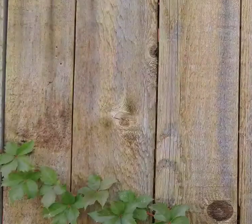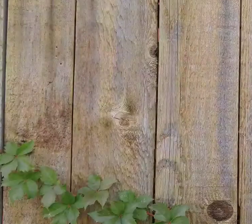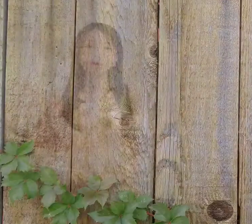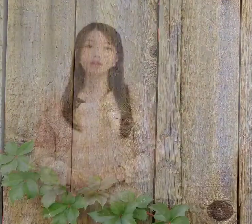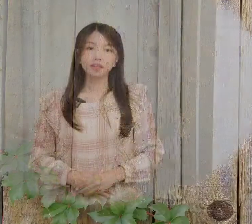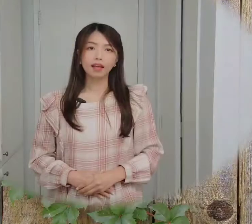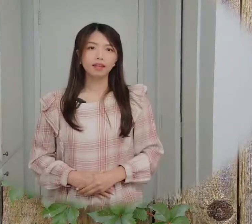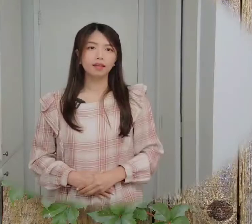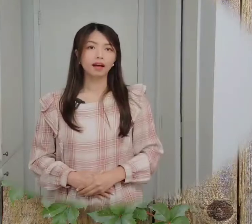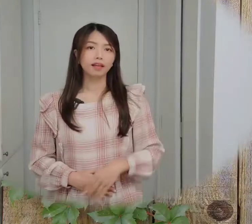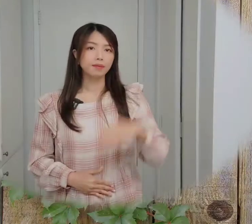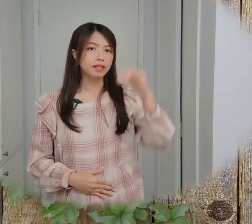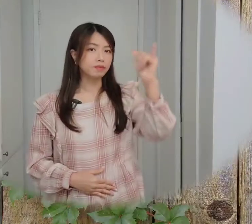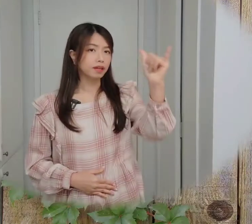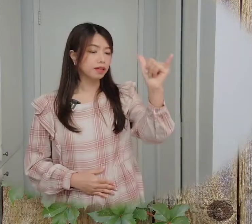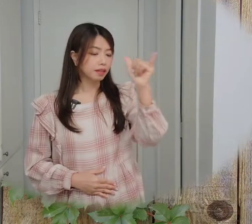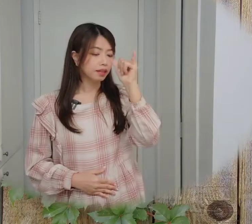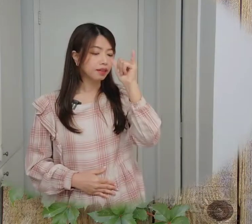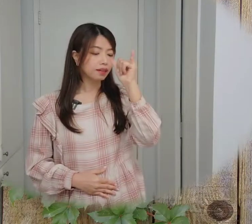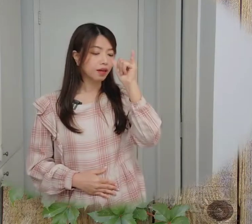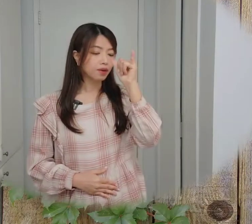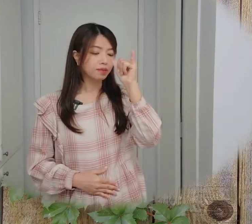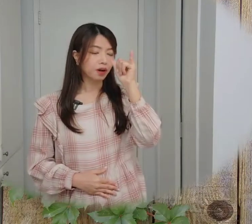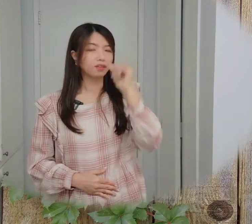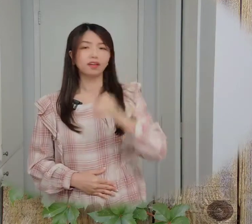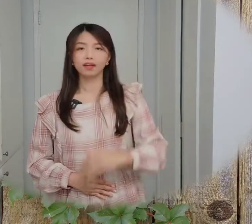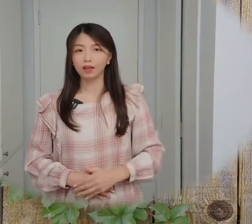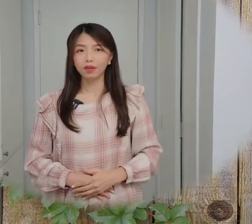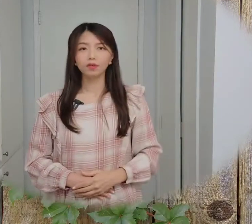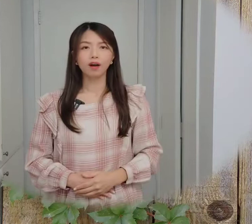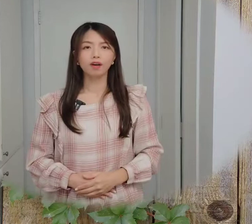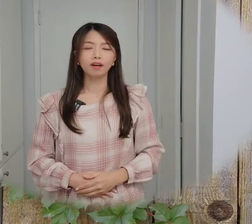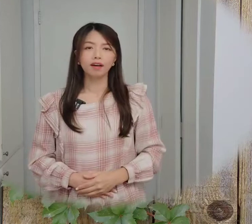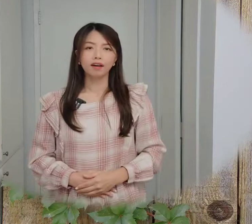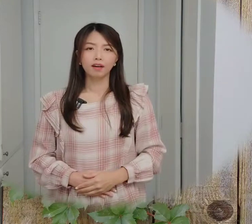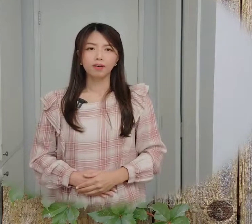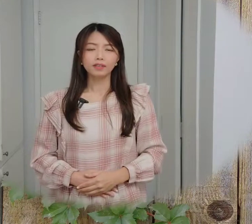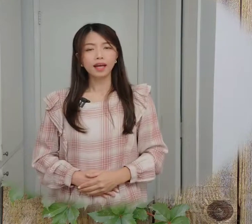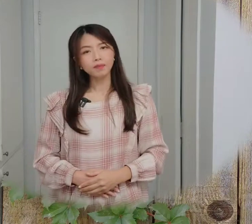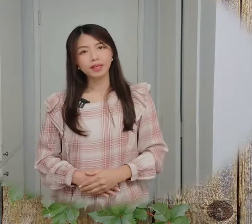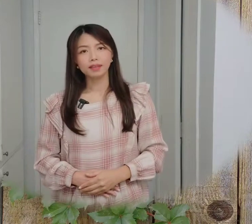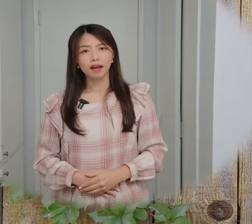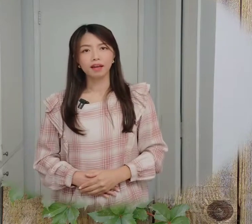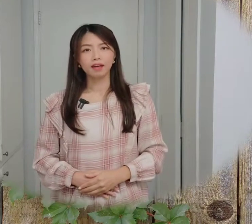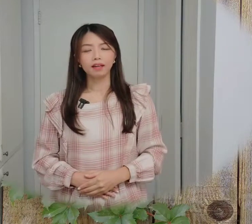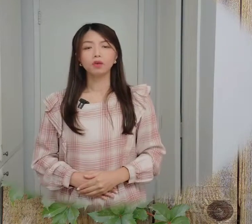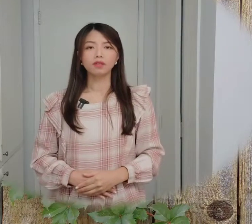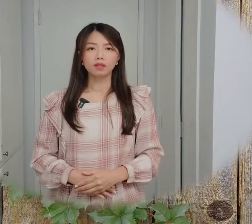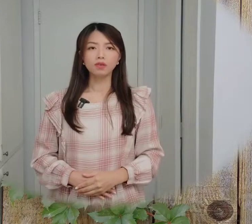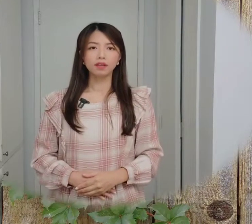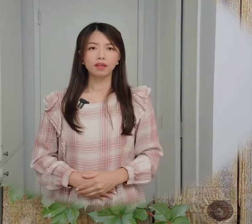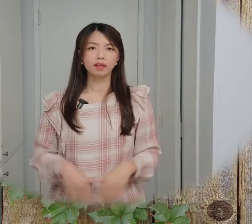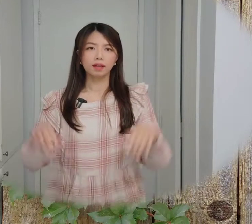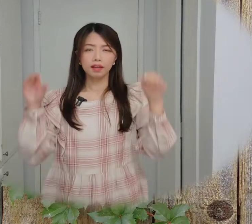있기에. 여기서 있다는 아까 제가 말씀드린 이 있다를 사용하시면 안 되고요. 사람이 있다 이런